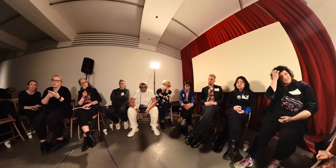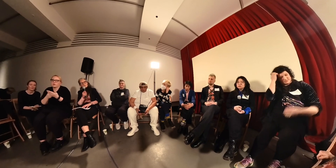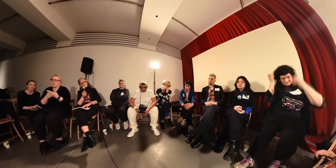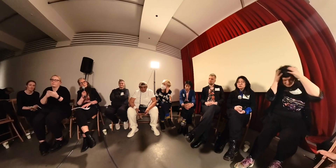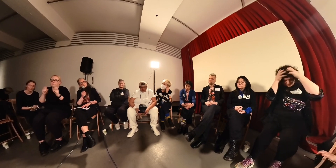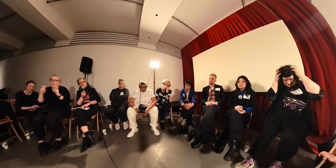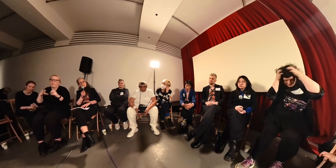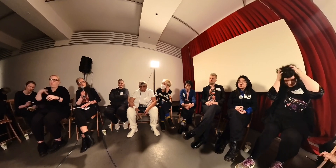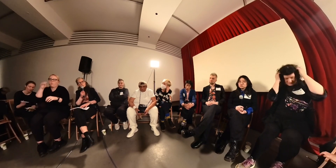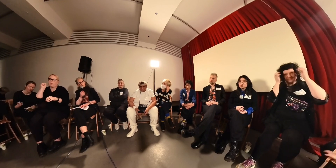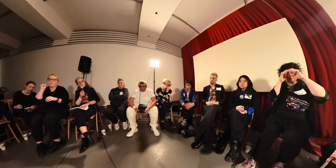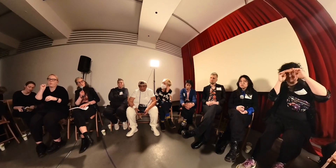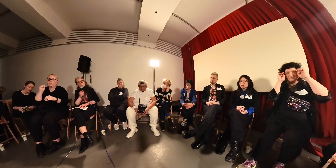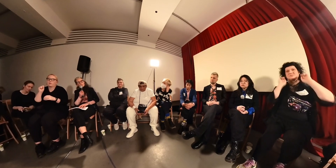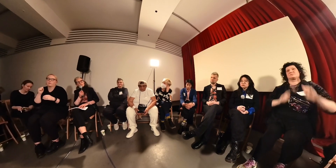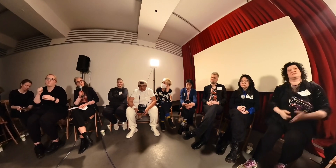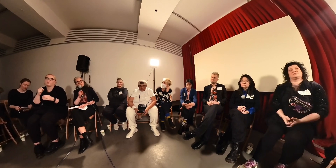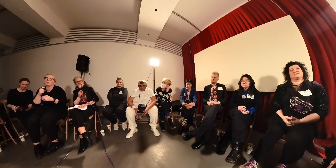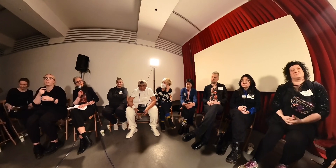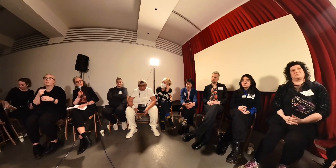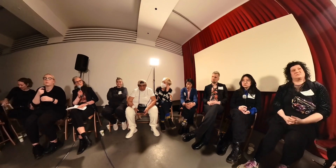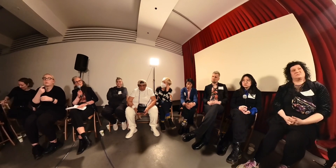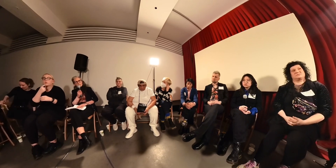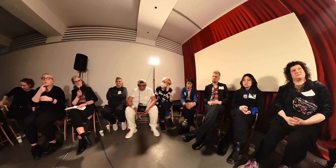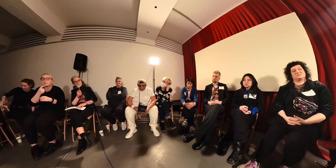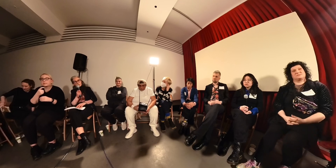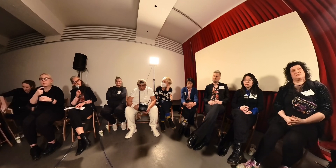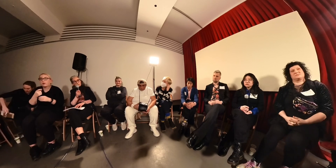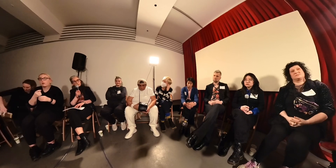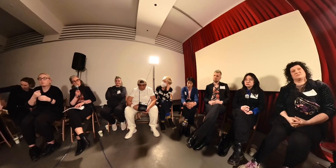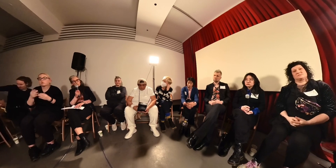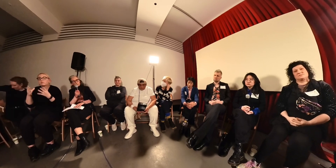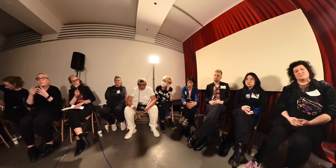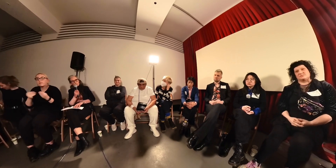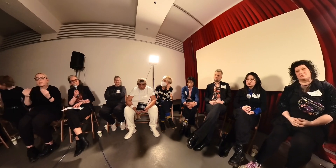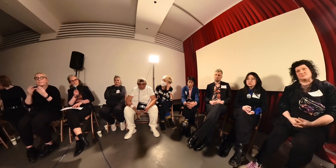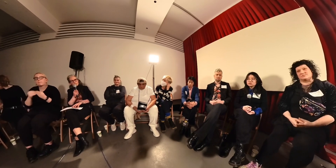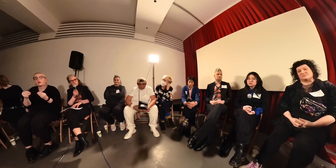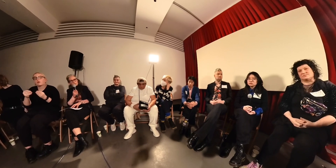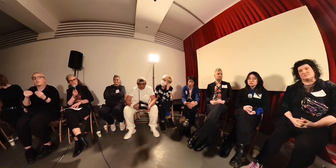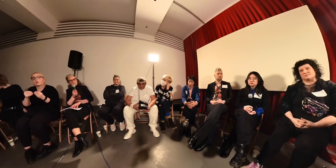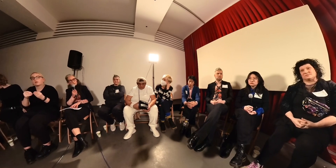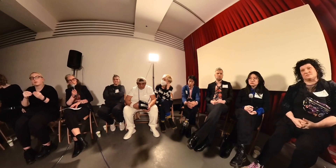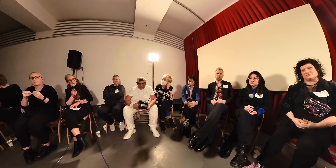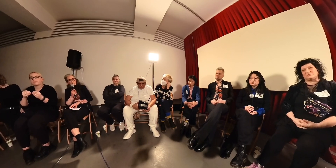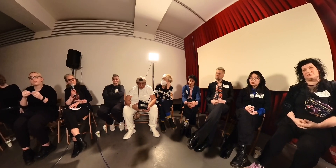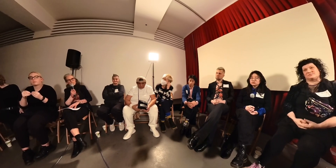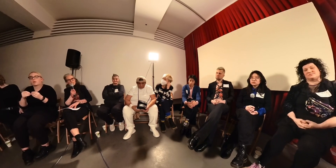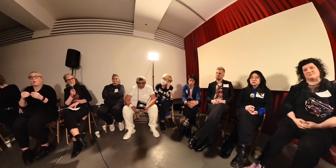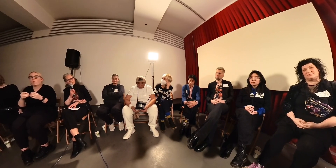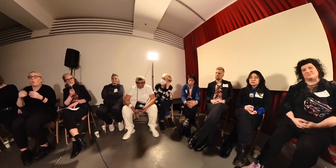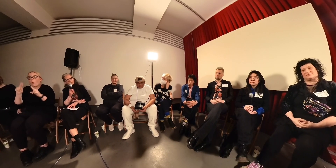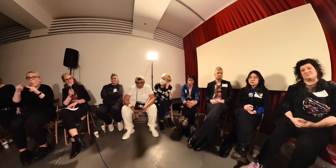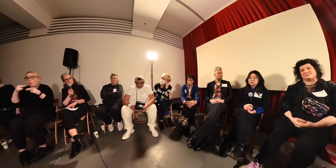Tak jestli vlastně můžeš sdílet, jak je to bylo pro tebe vlastně prostřednictvím